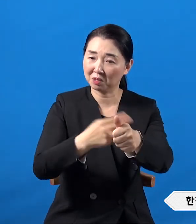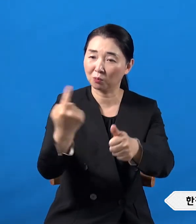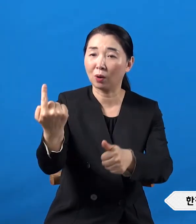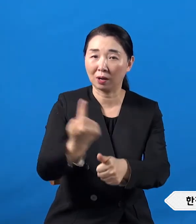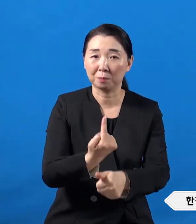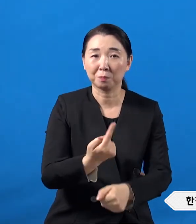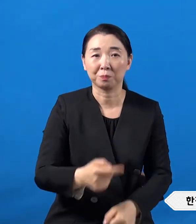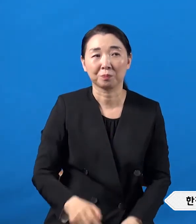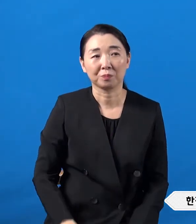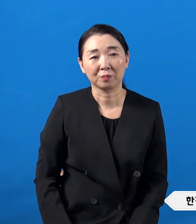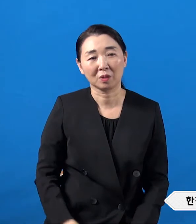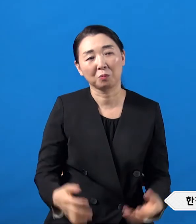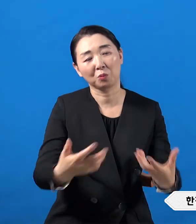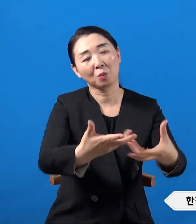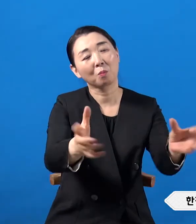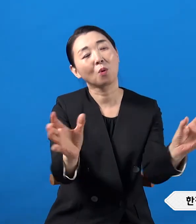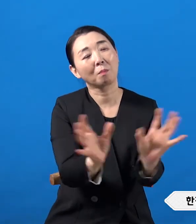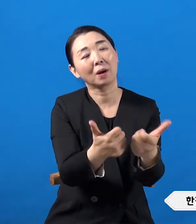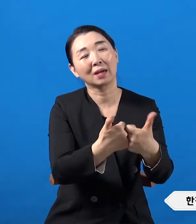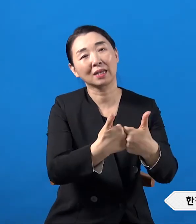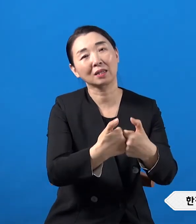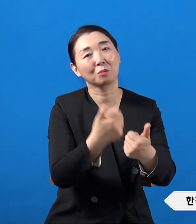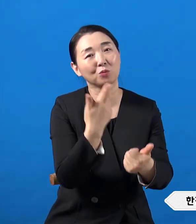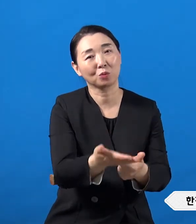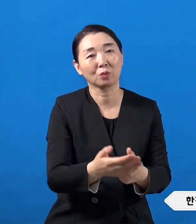선생님이 와서 집단 상담을 하는데